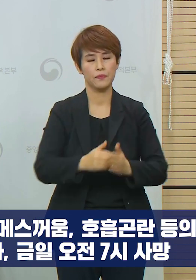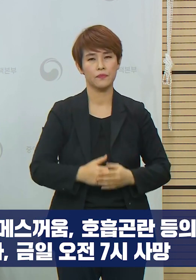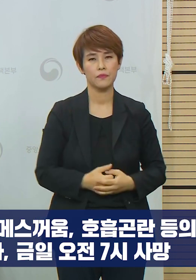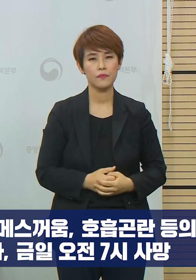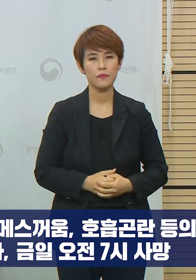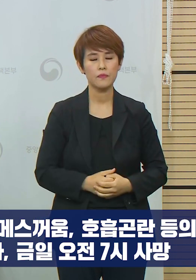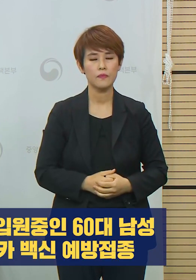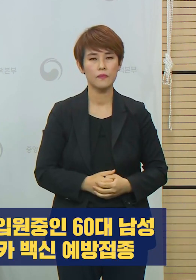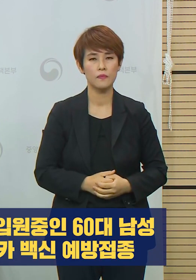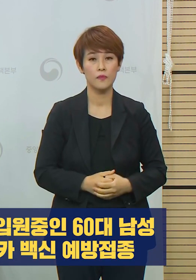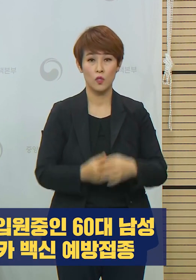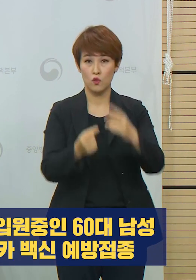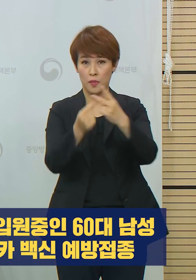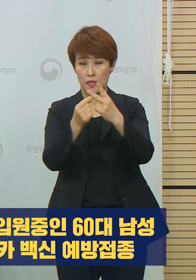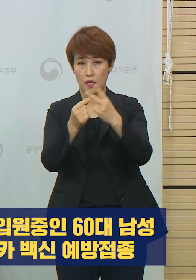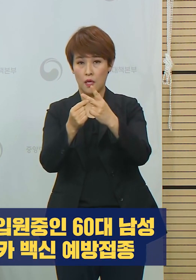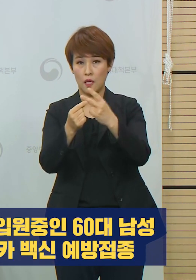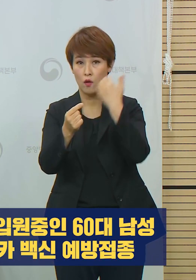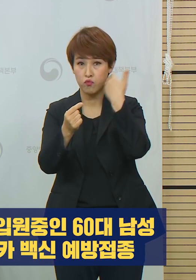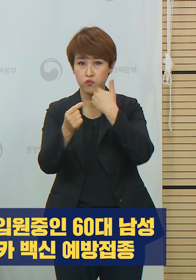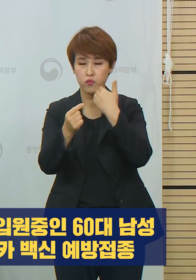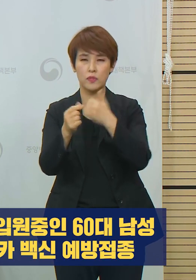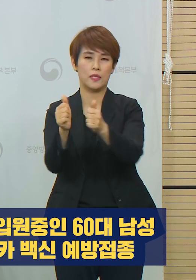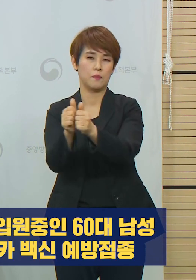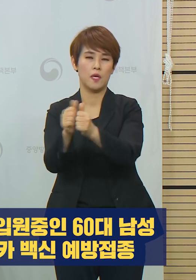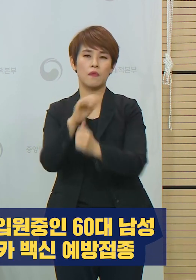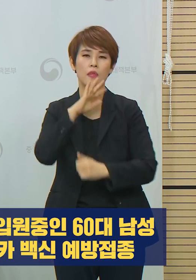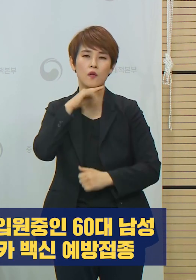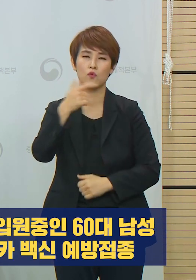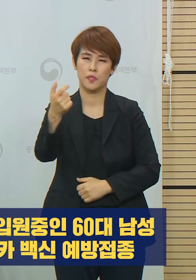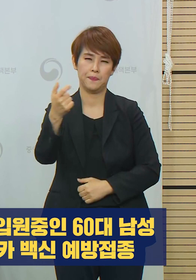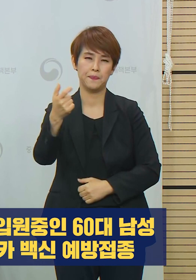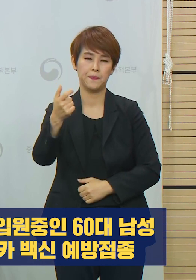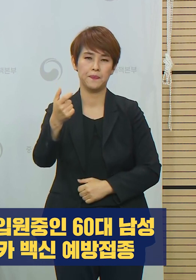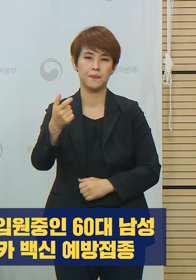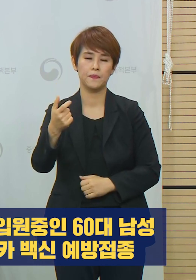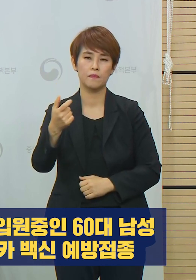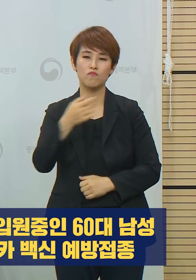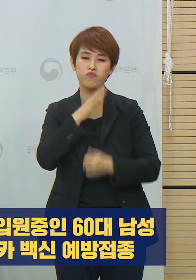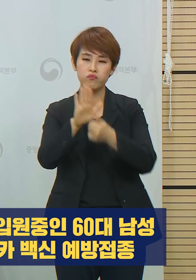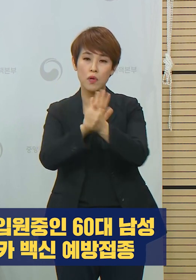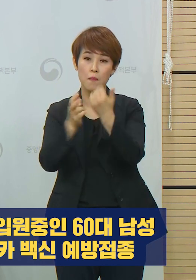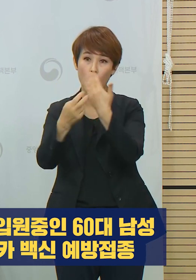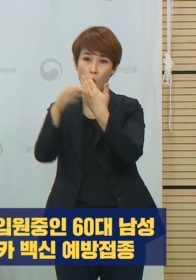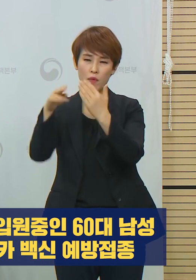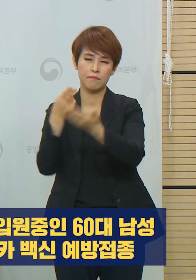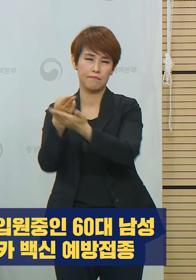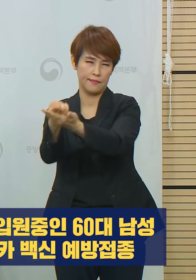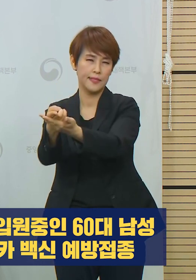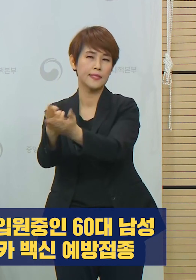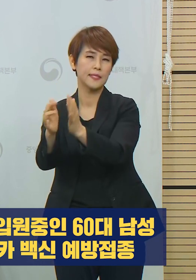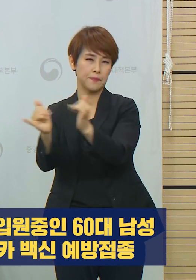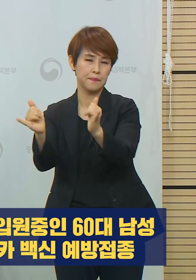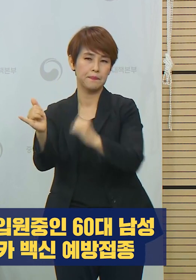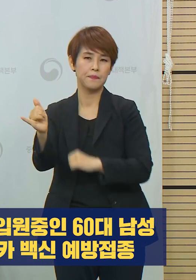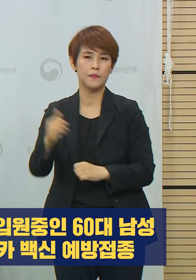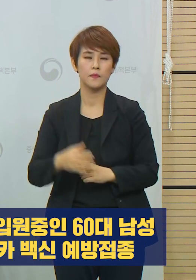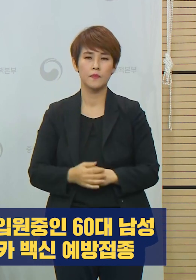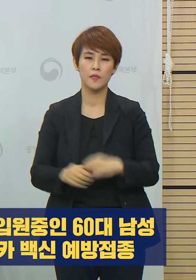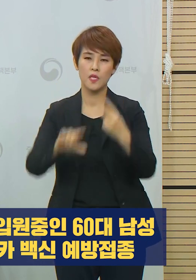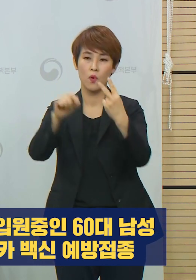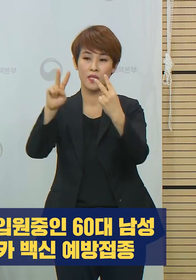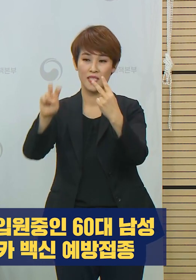상황입니다. 두 번째 사망자분은 남자 60대이시고 요양병원 입원 환자이십니다.